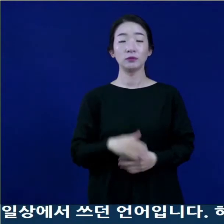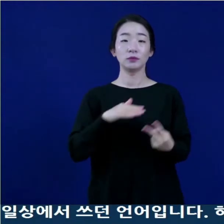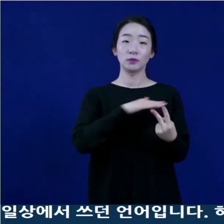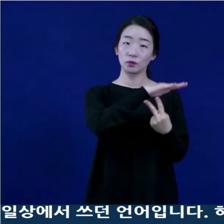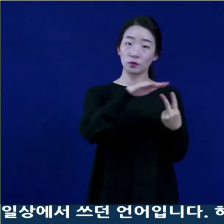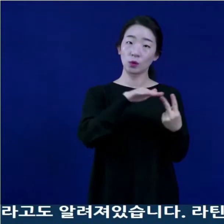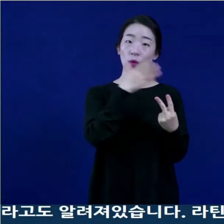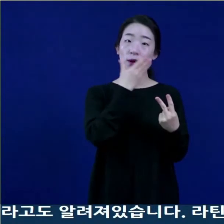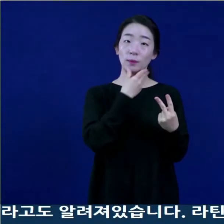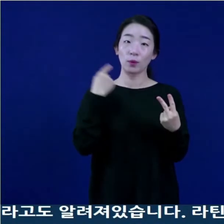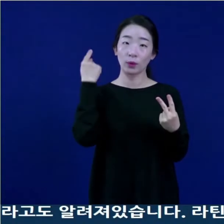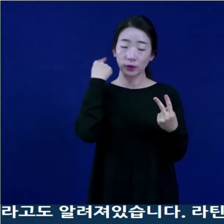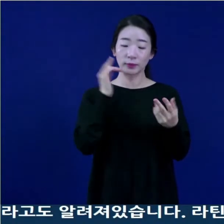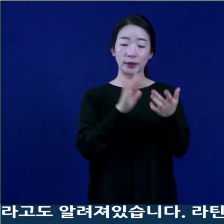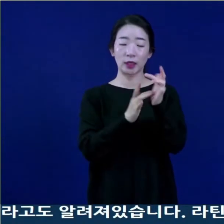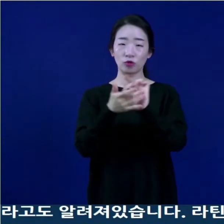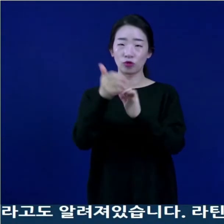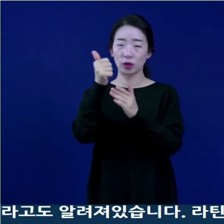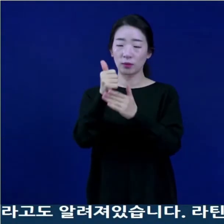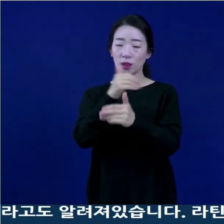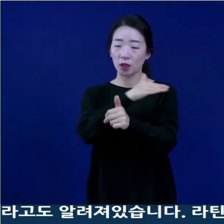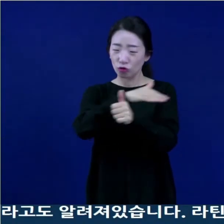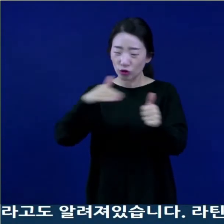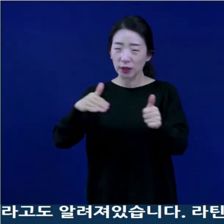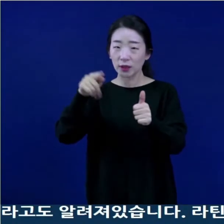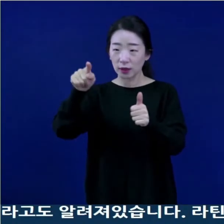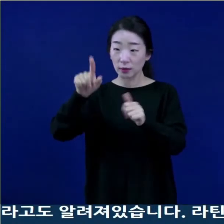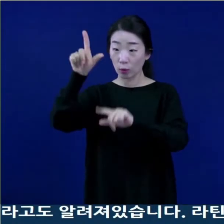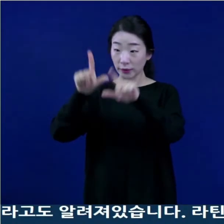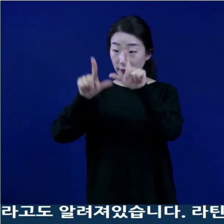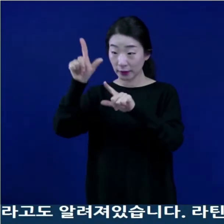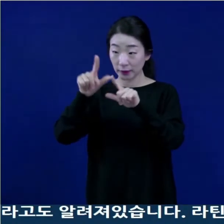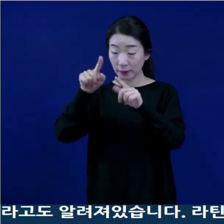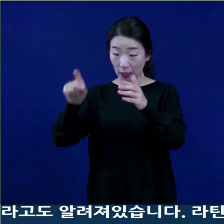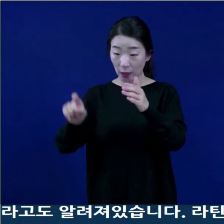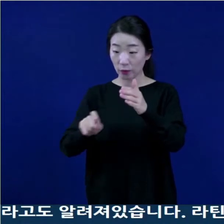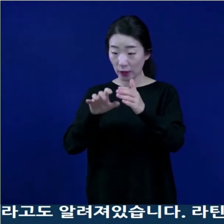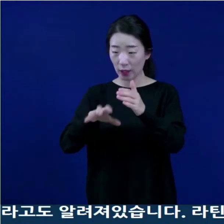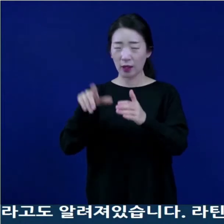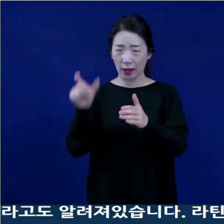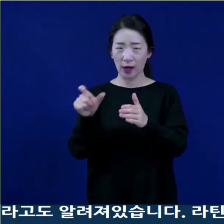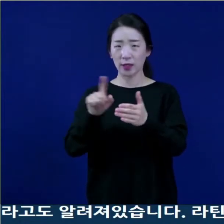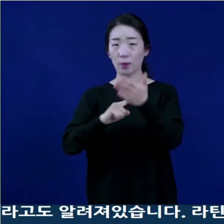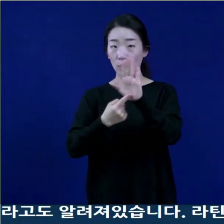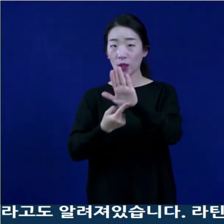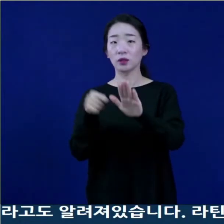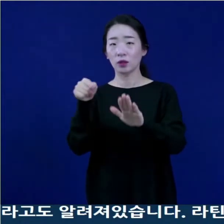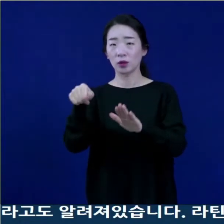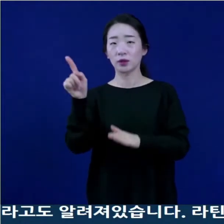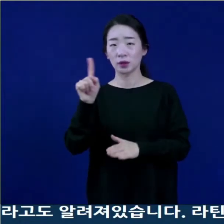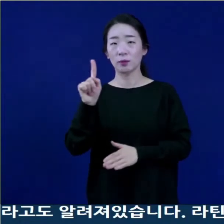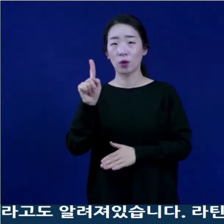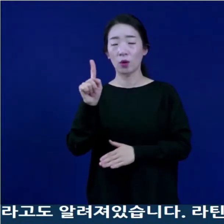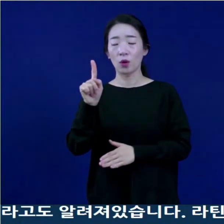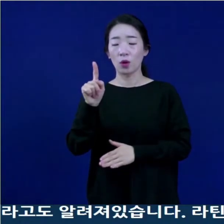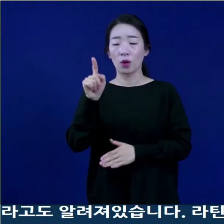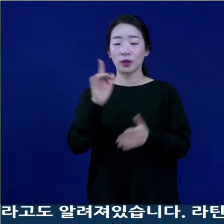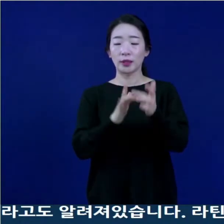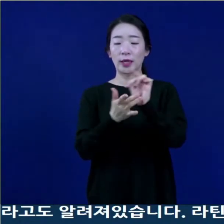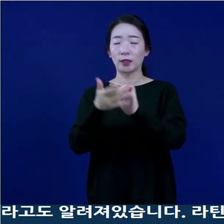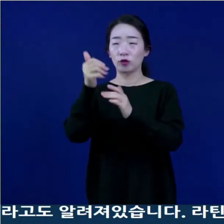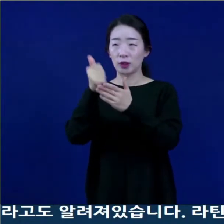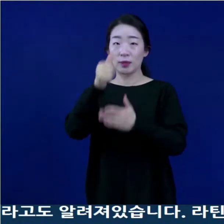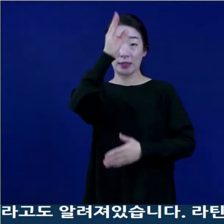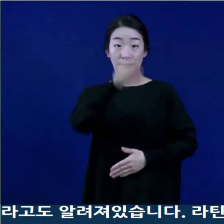요한복음이 특별히 예수님의 이런 처형 장면에서 강조하고 있는 것은 예수님이 달리셨던 십자가 위에 뭐가 하나